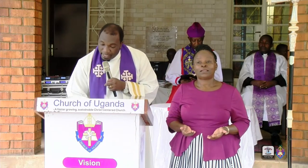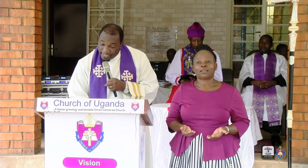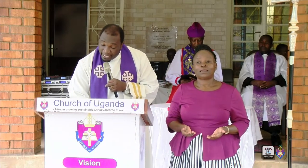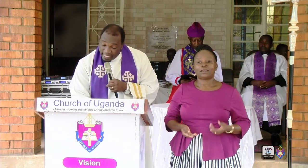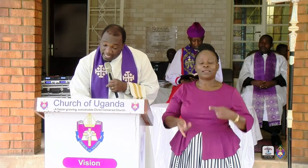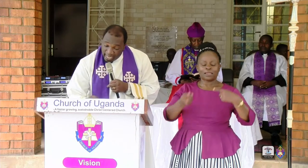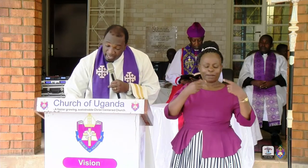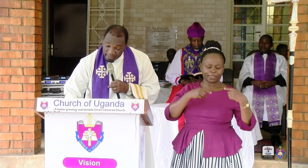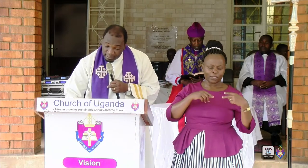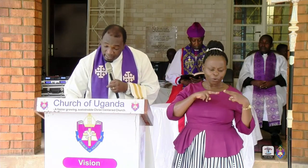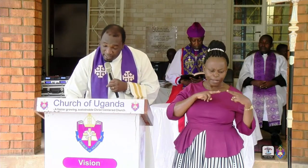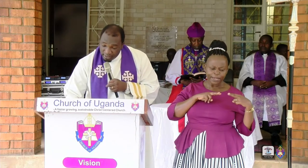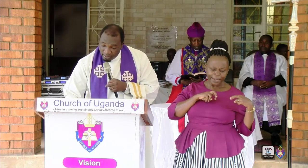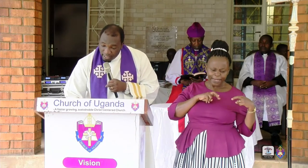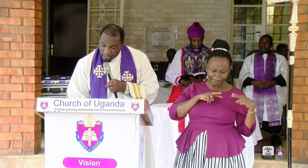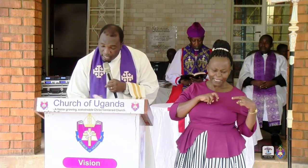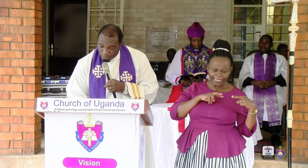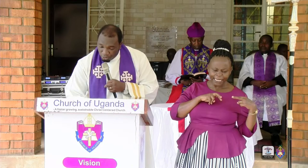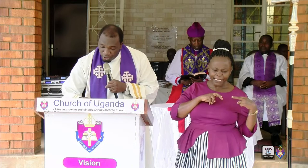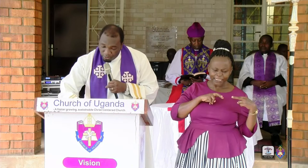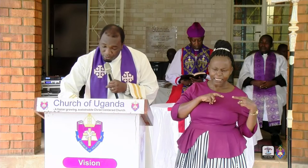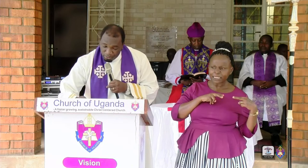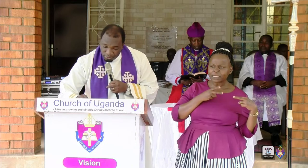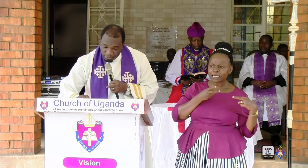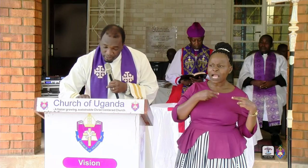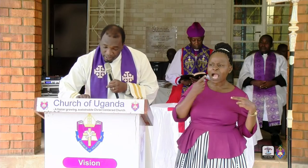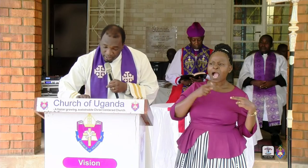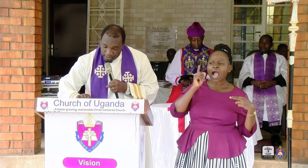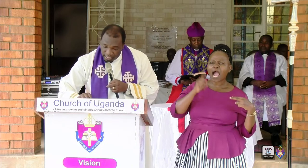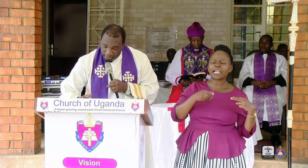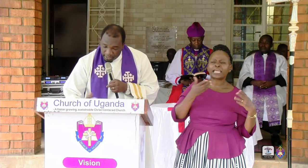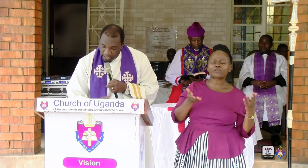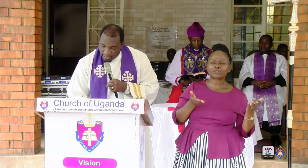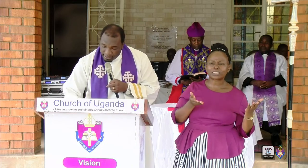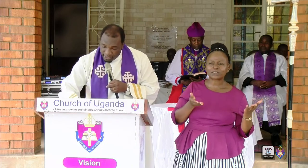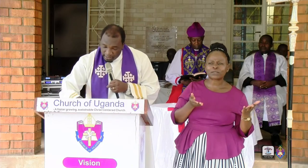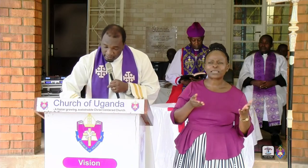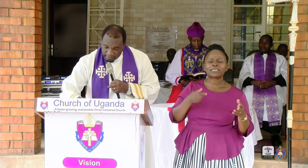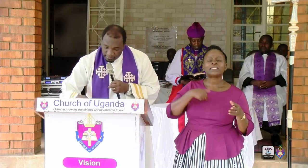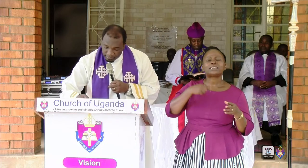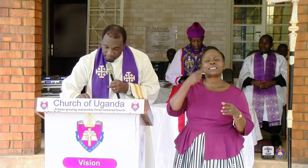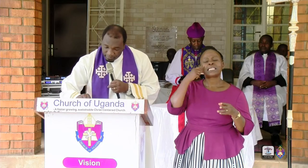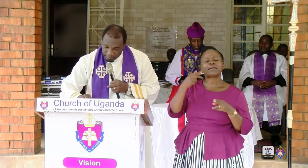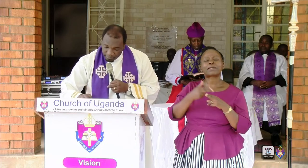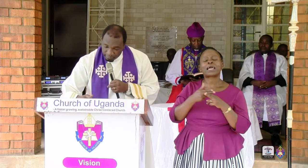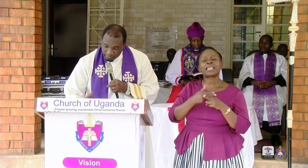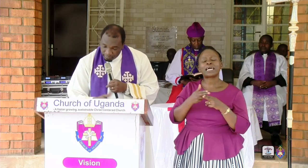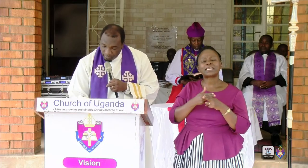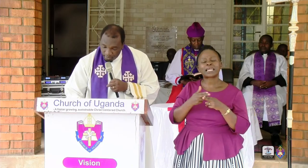ne betegereza ani atuseewo zenda bikanatira